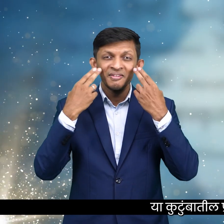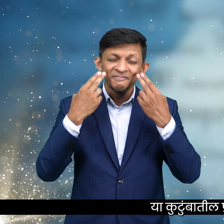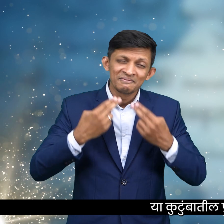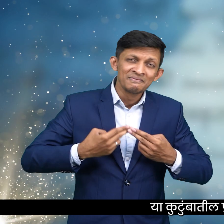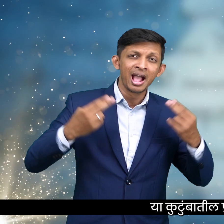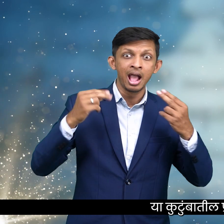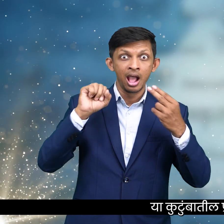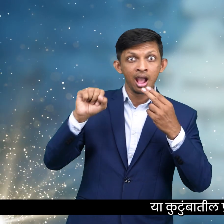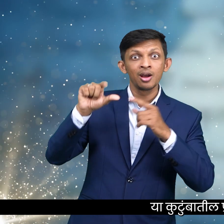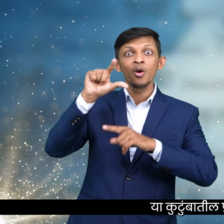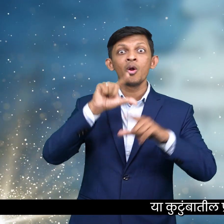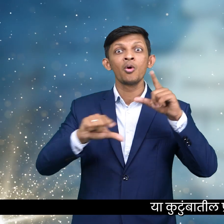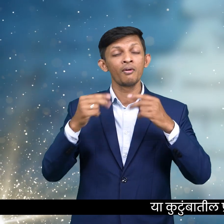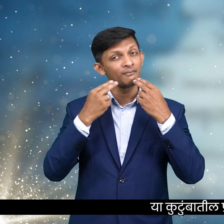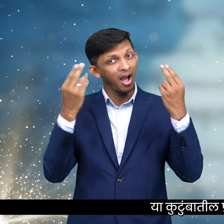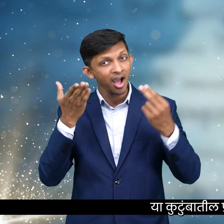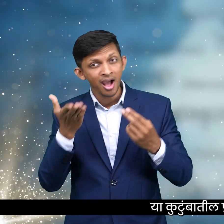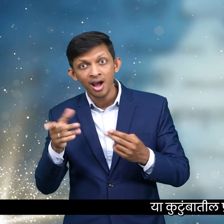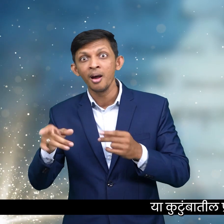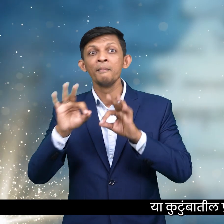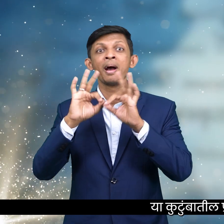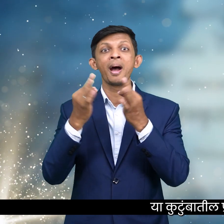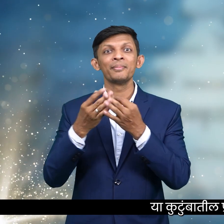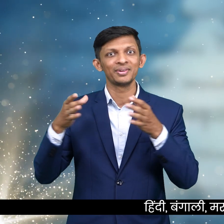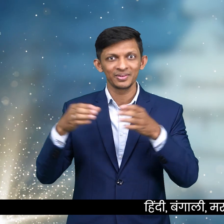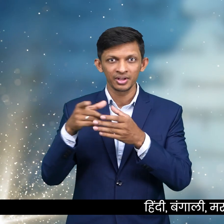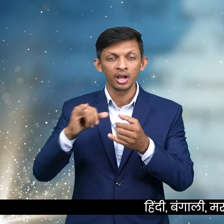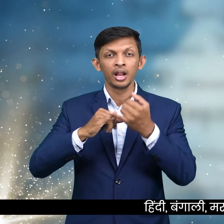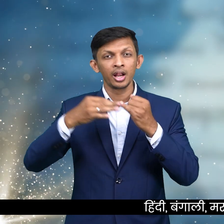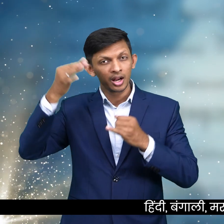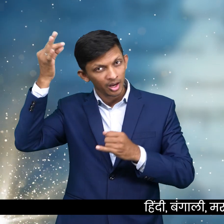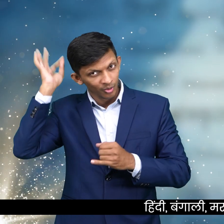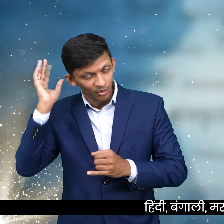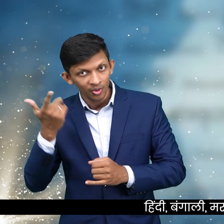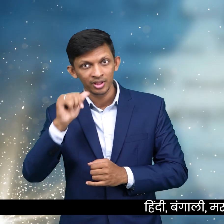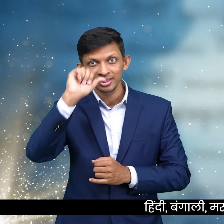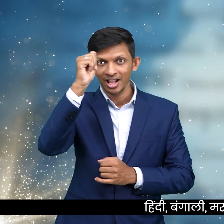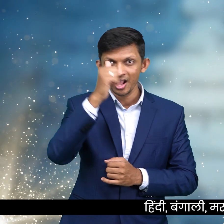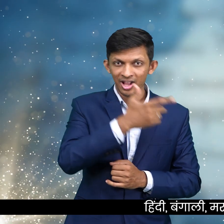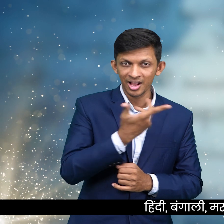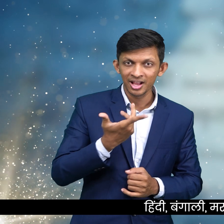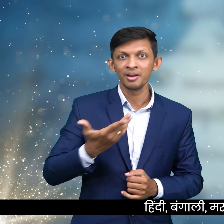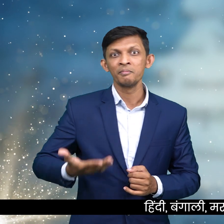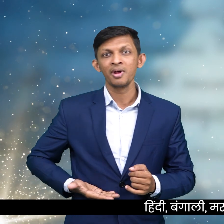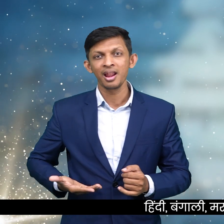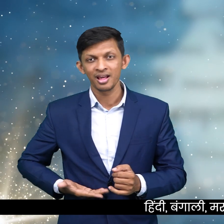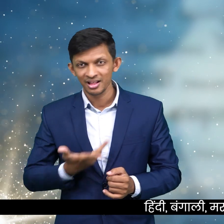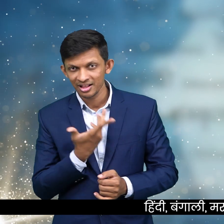या कुटुंबातील प्रसिद्ध भाषा संस्कृत, हिंदी, बंगाली, मराठी आणि इतर